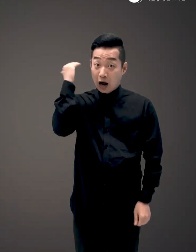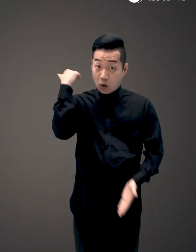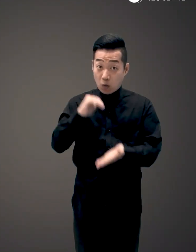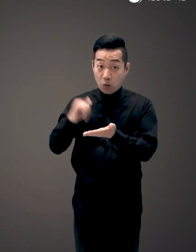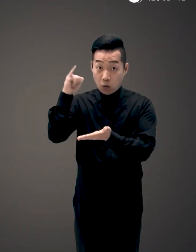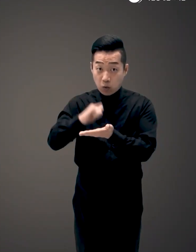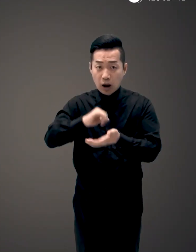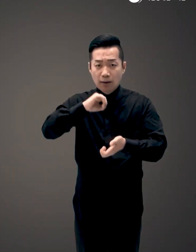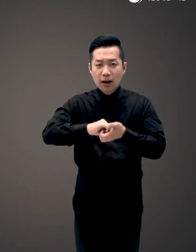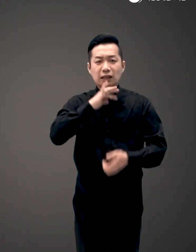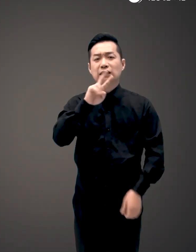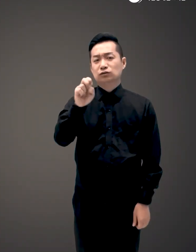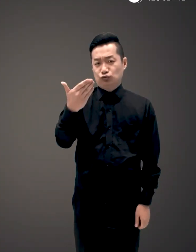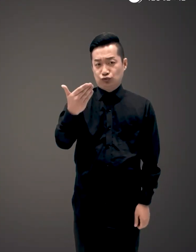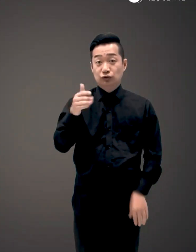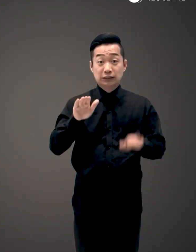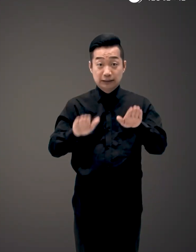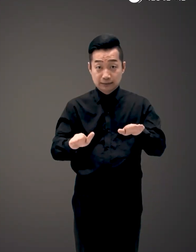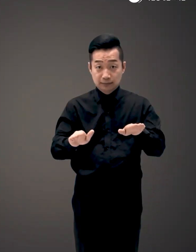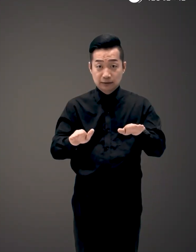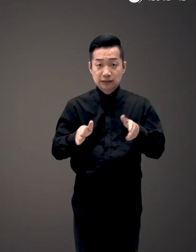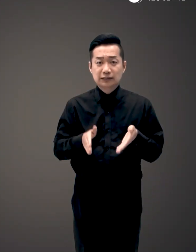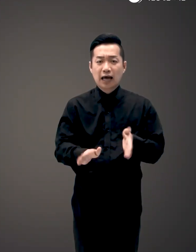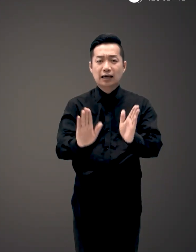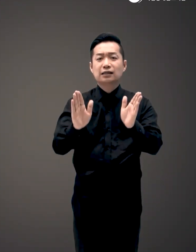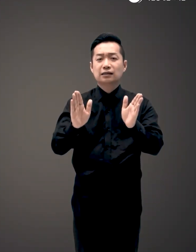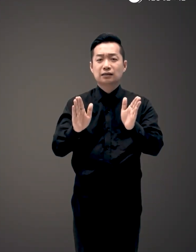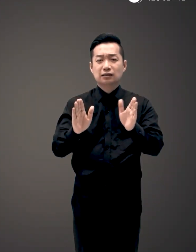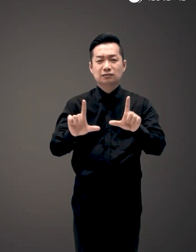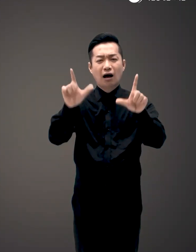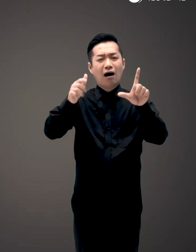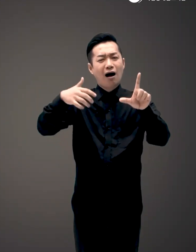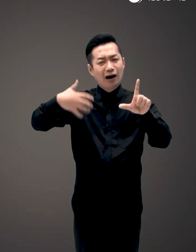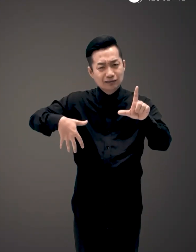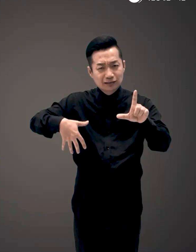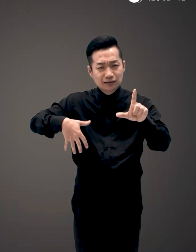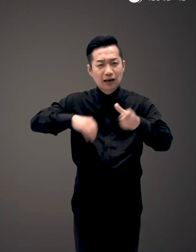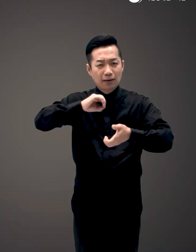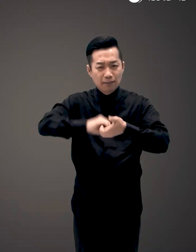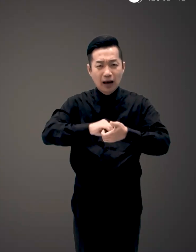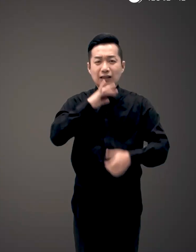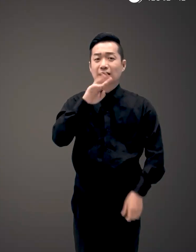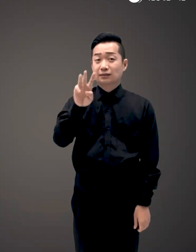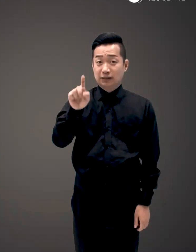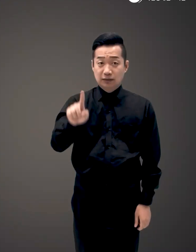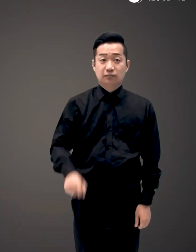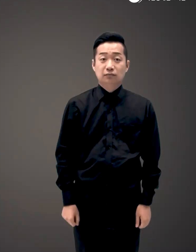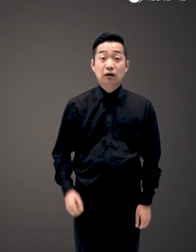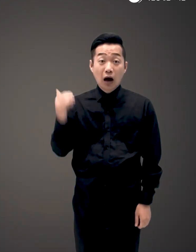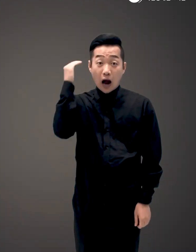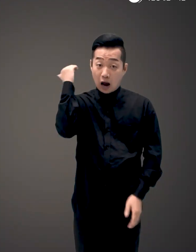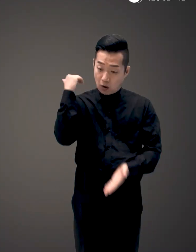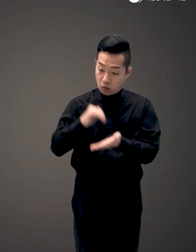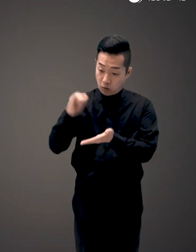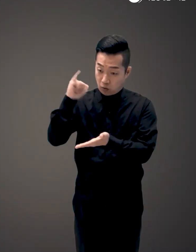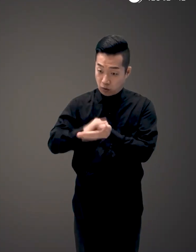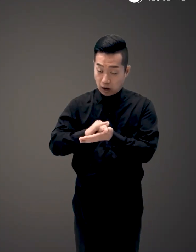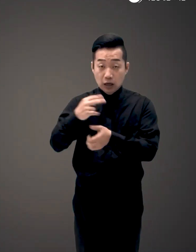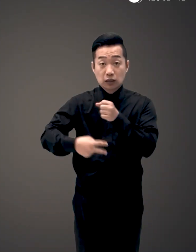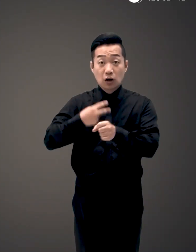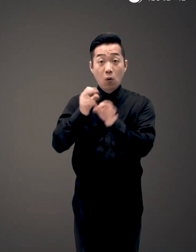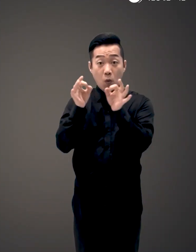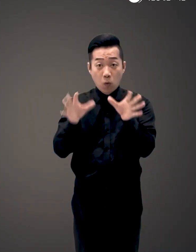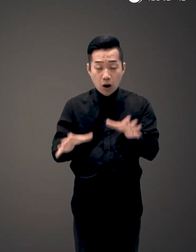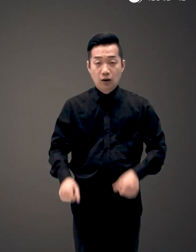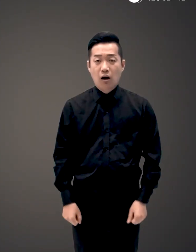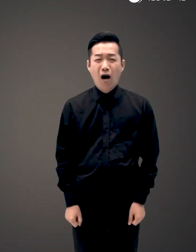해도 그때 만으로 29살이었거든요. 그리고 지금은 아직 생일이 안 지나서 만으로 31살인데 한국에 돌아와서 2년